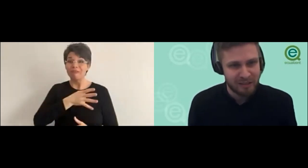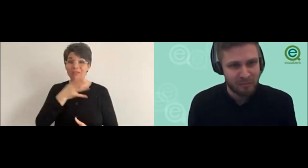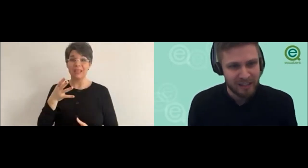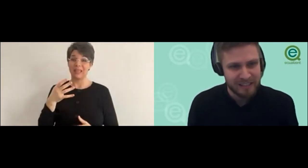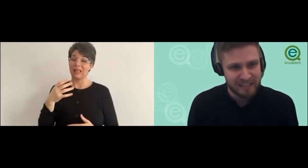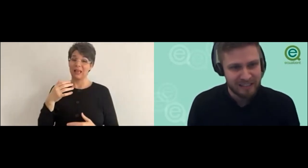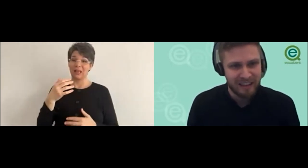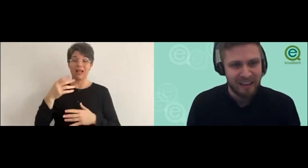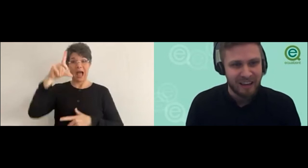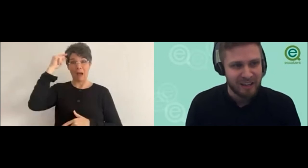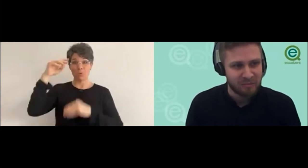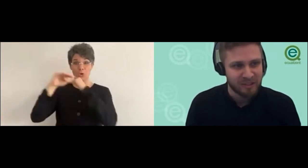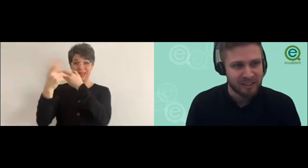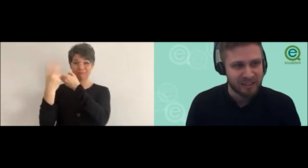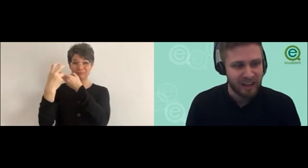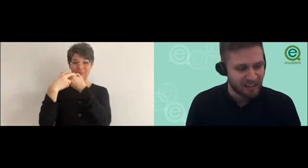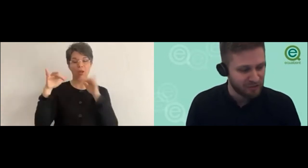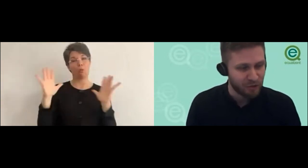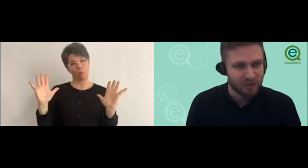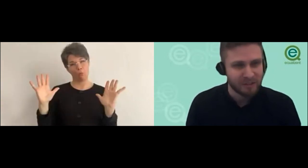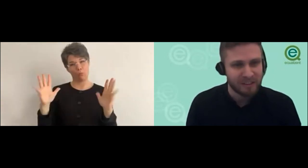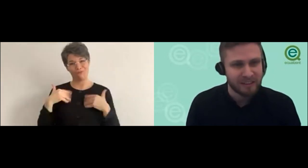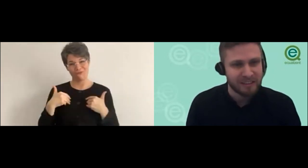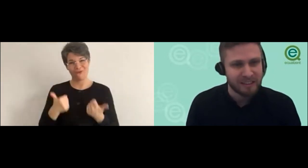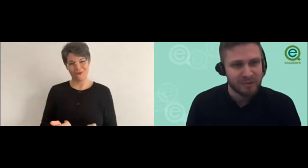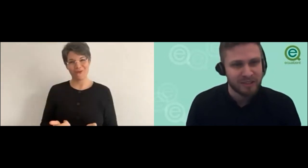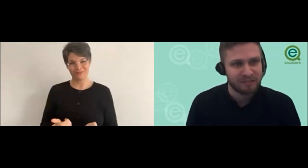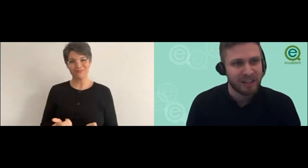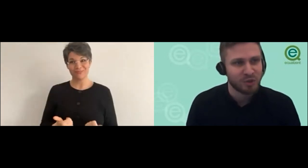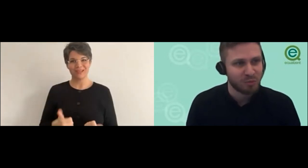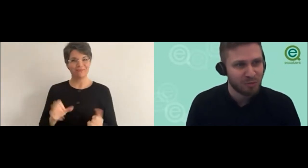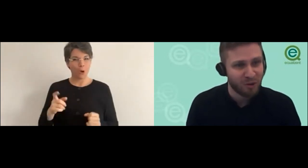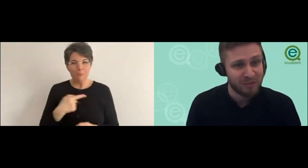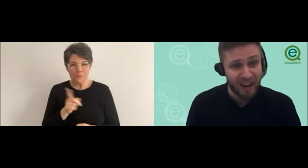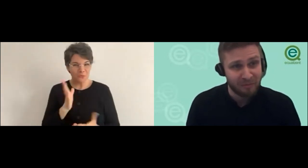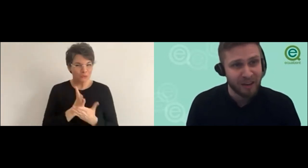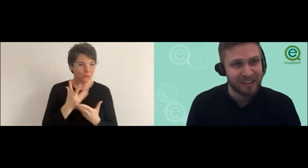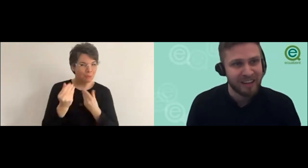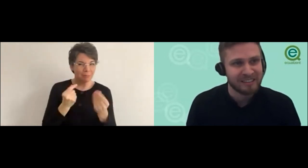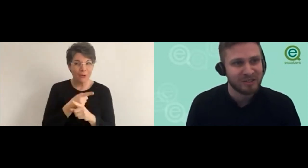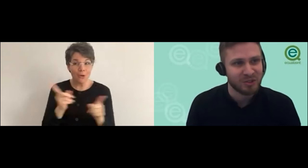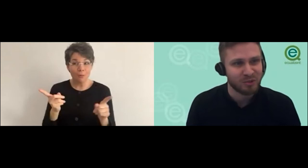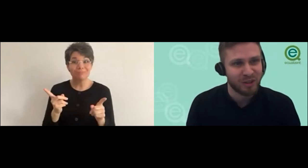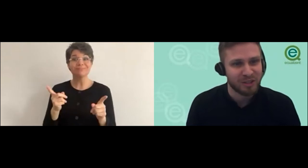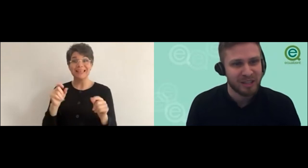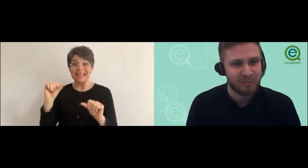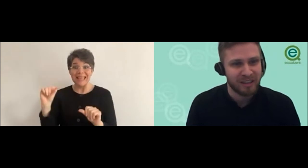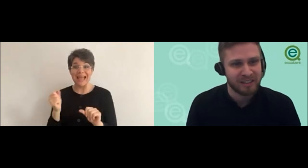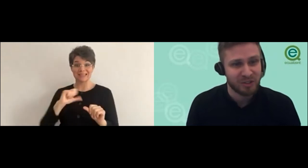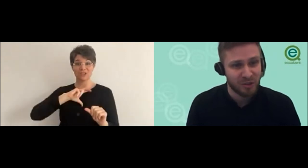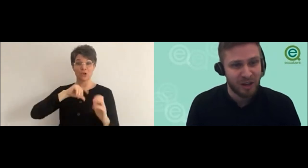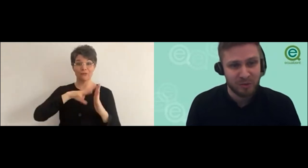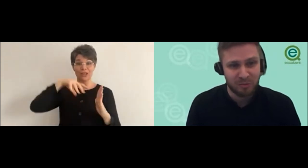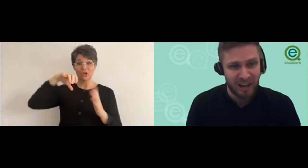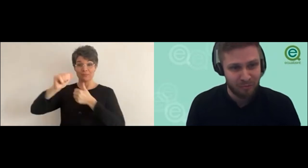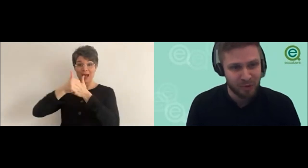Kolleginnen dabei sind, denn einige von Ihnen haben es ja vielleicht schon mitbekommen. Wir haben einen ersten Social Franchise Partner